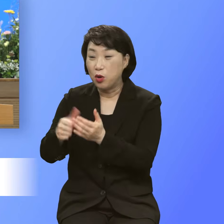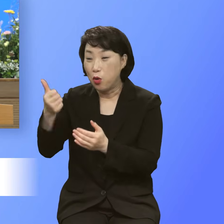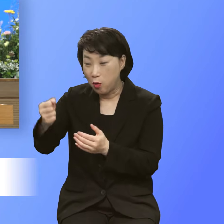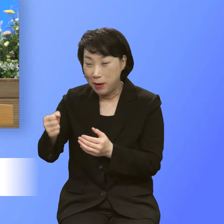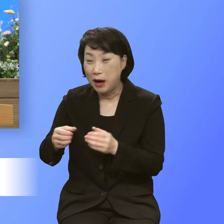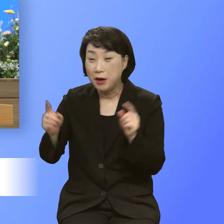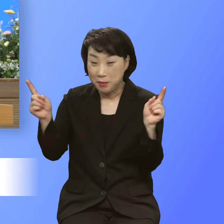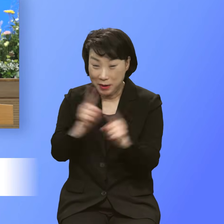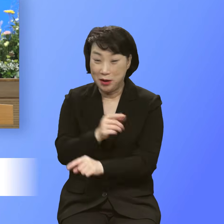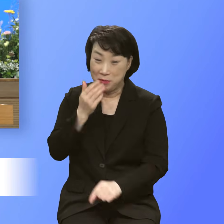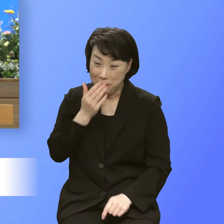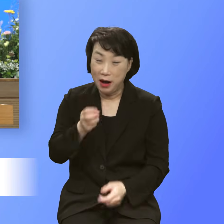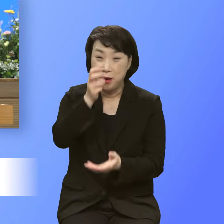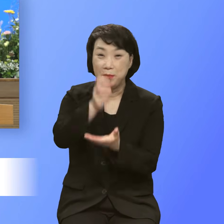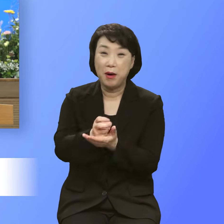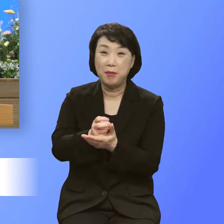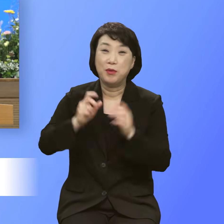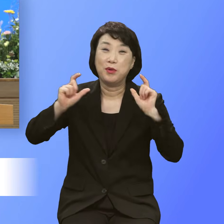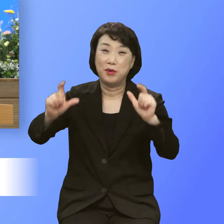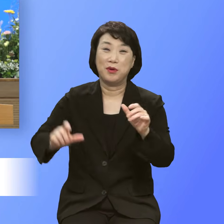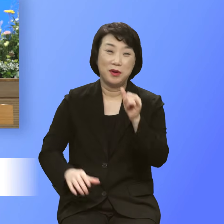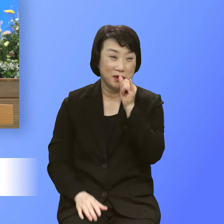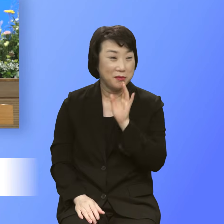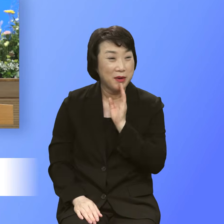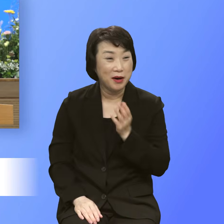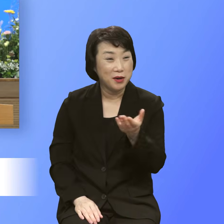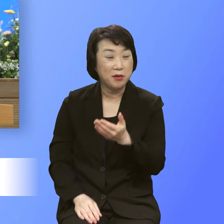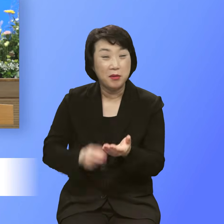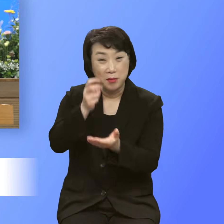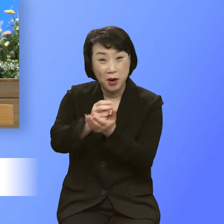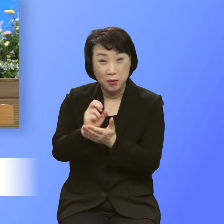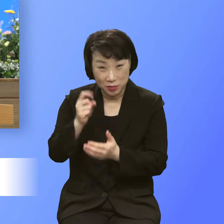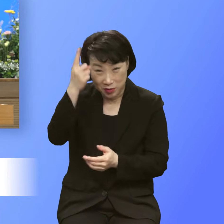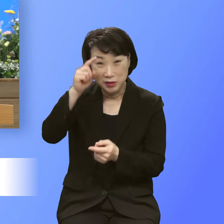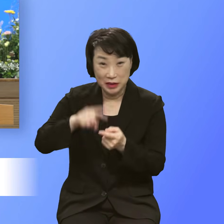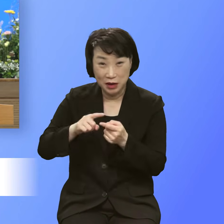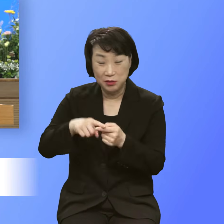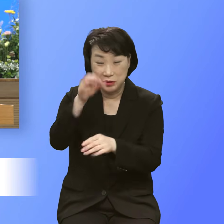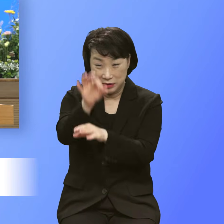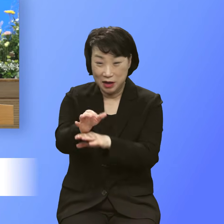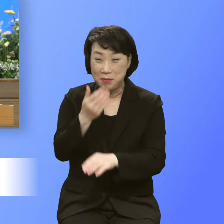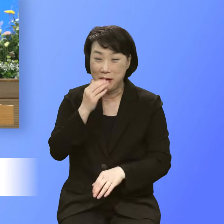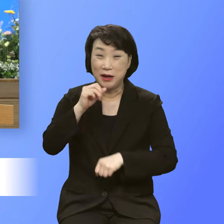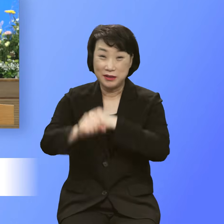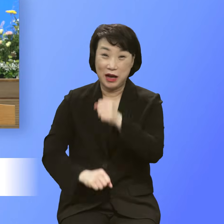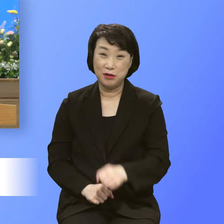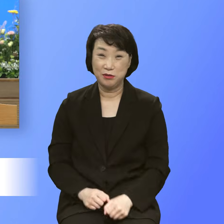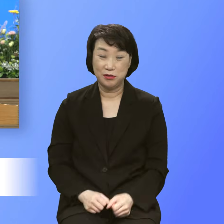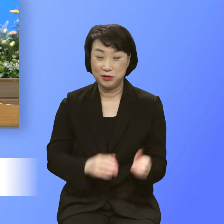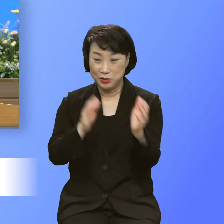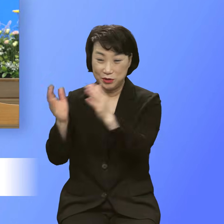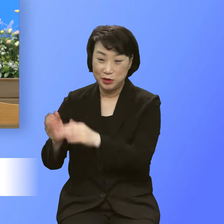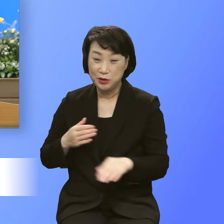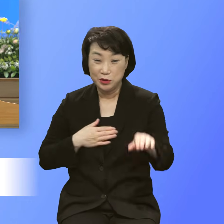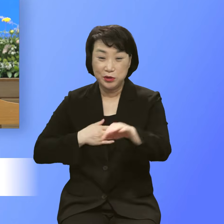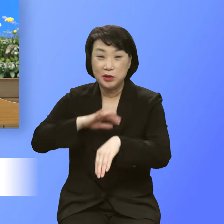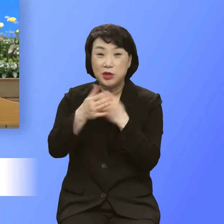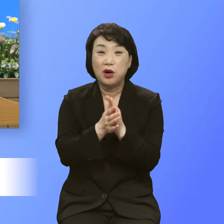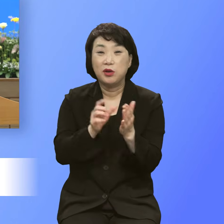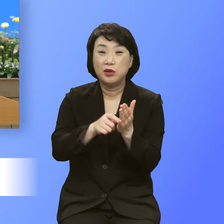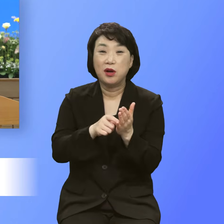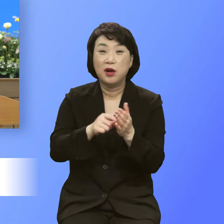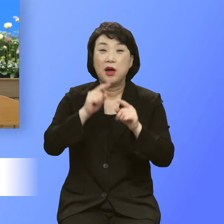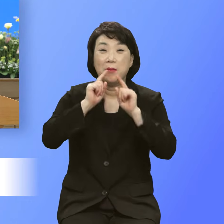물건을 살 수 있다고 법이 정해서 법에 의해서 사는 거야. 우리는 성경 말씀이 무슨